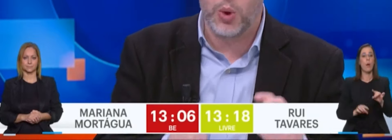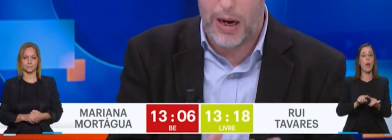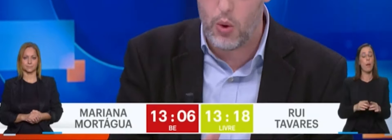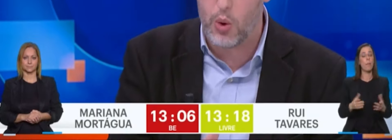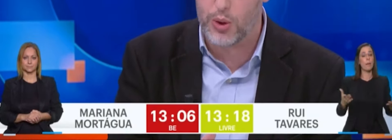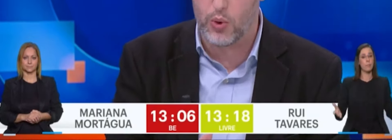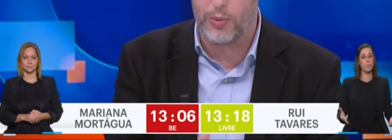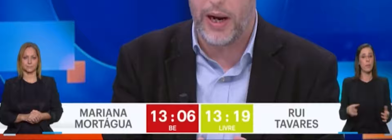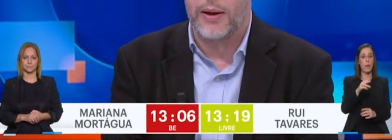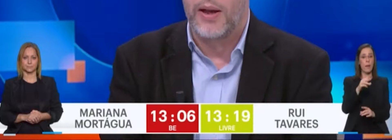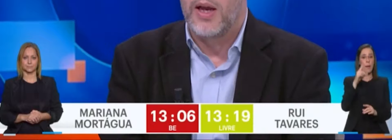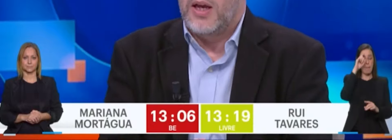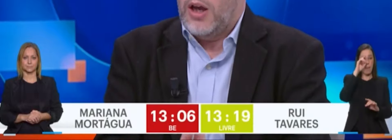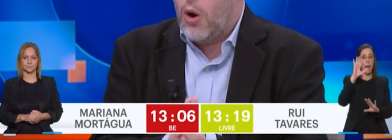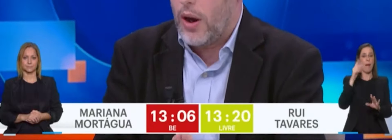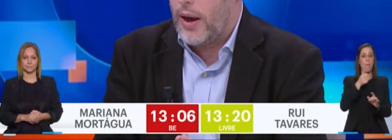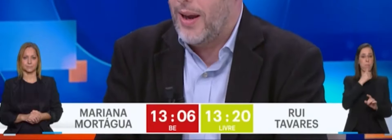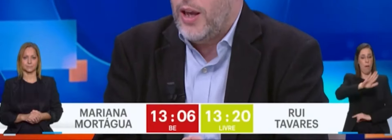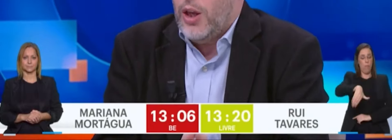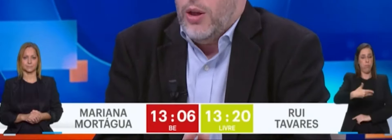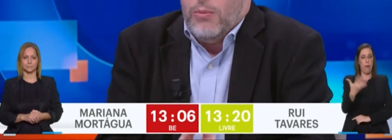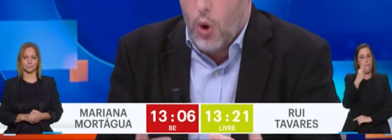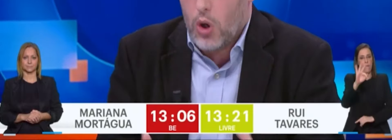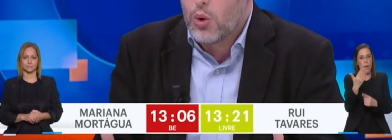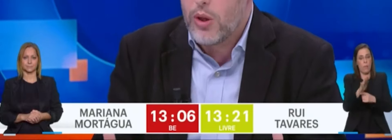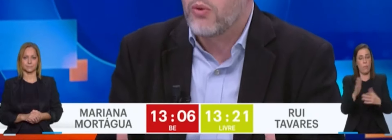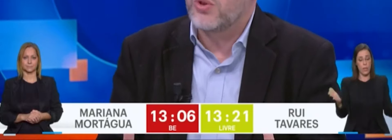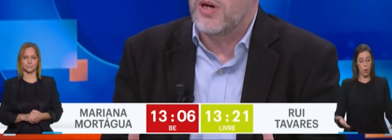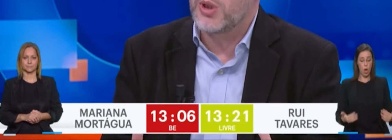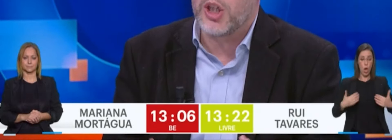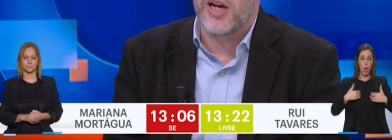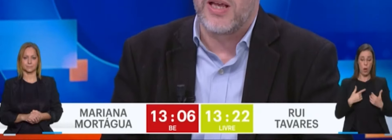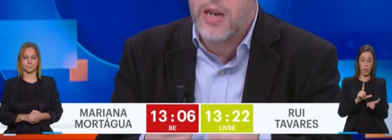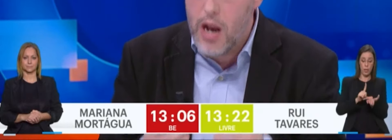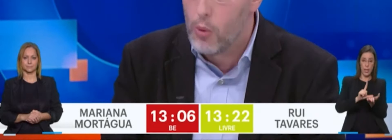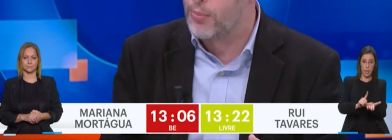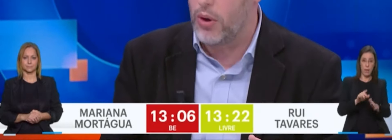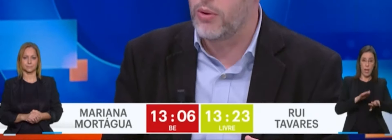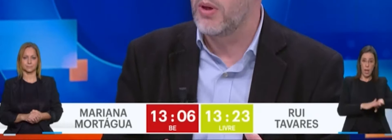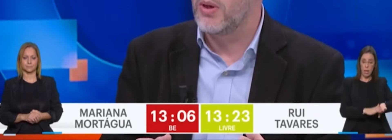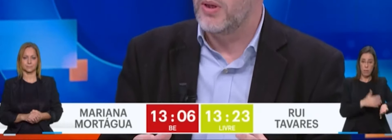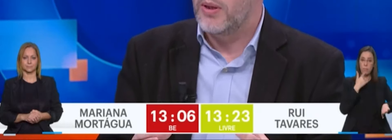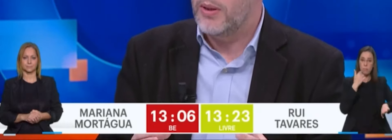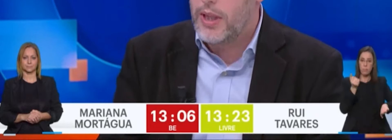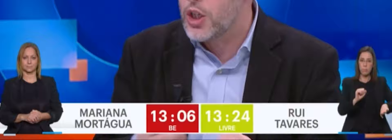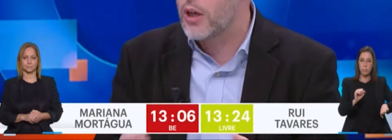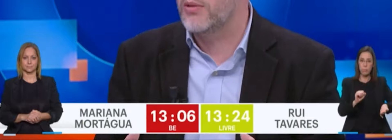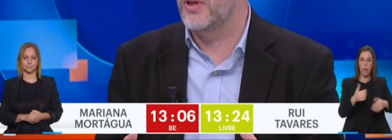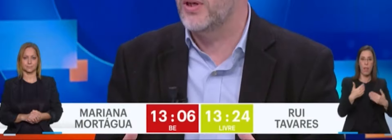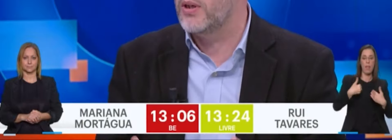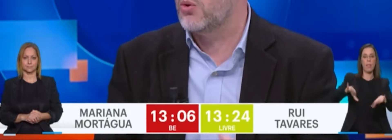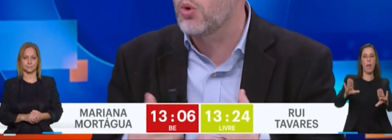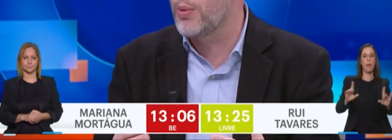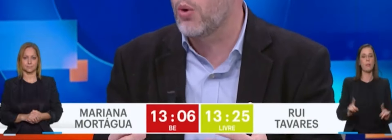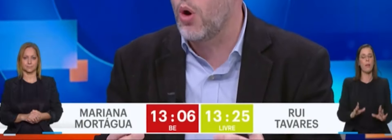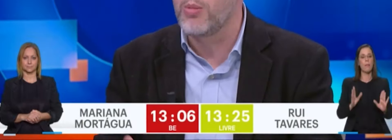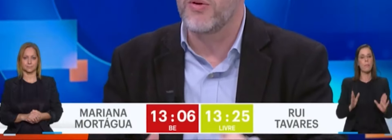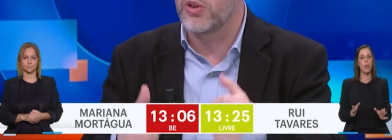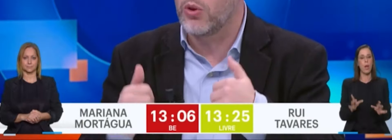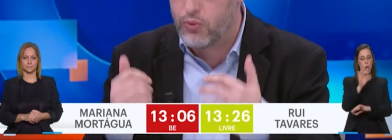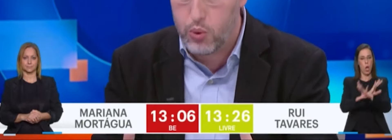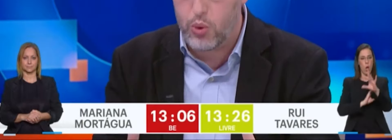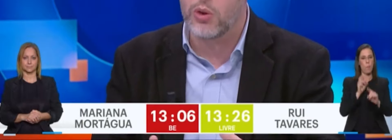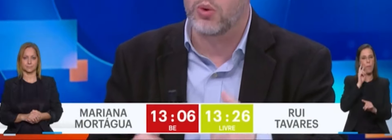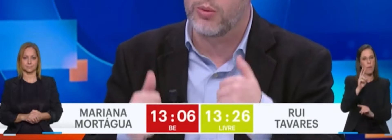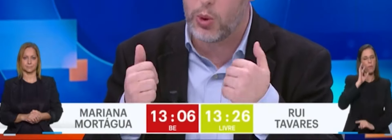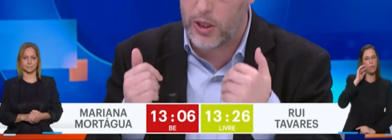então aí os macrons vão dominar agora nós no livro consideramos que a esquerda não pode deixar de ter sobre a Europa